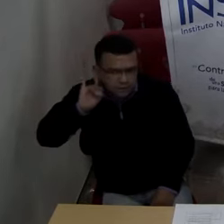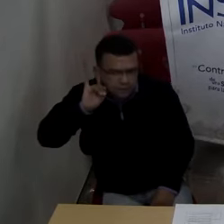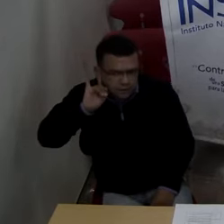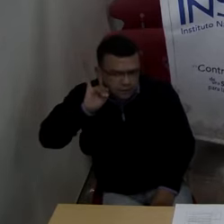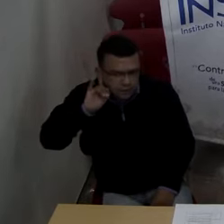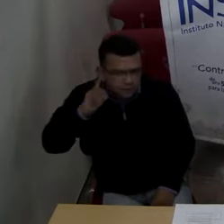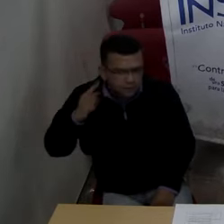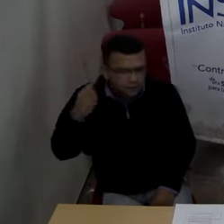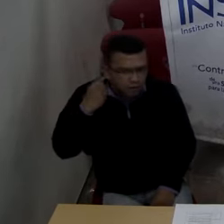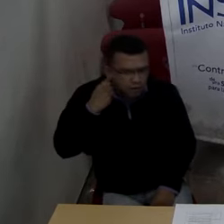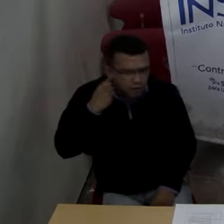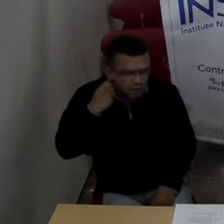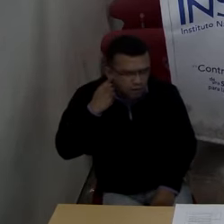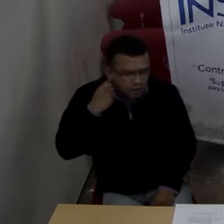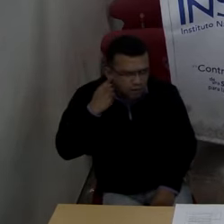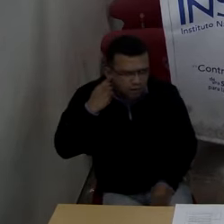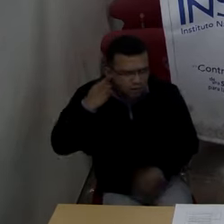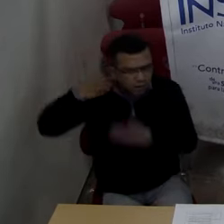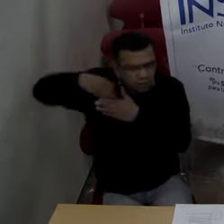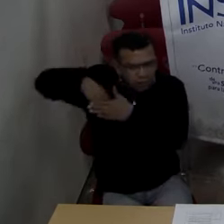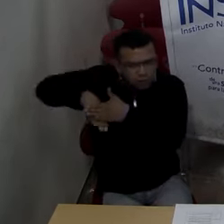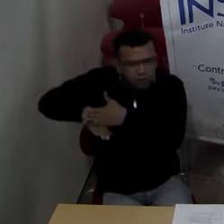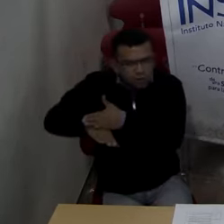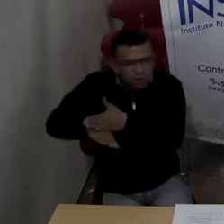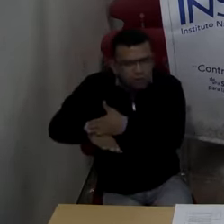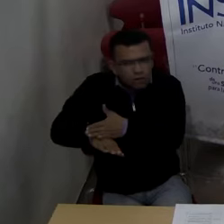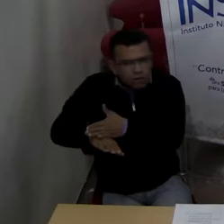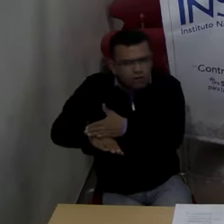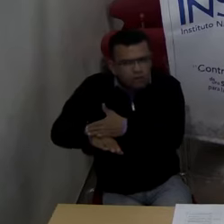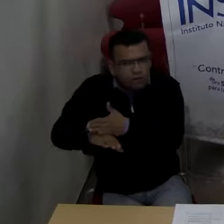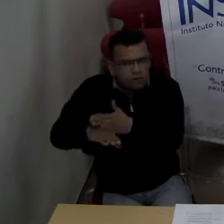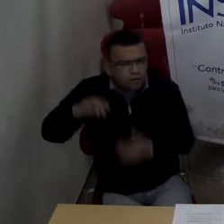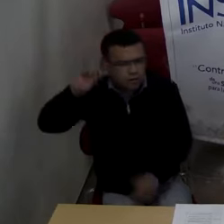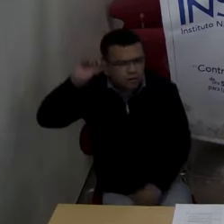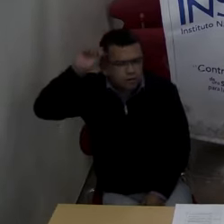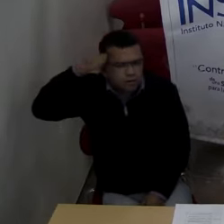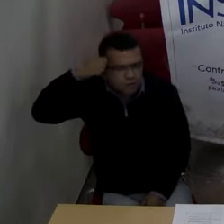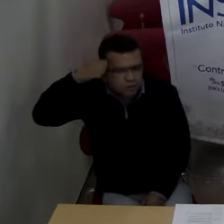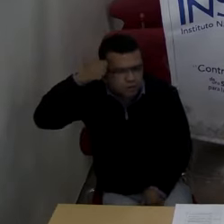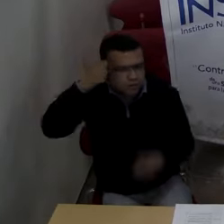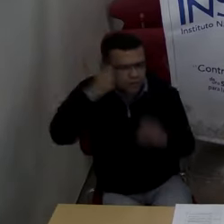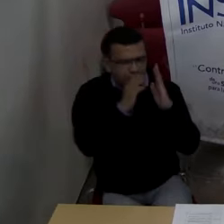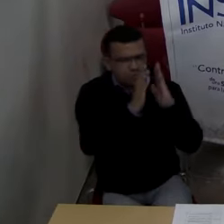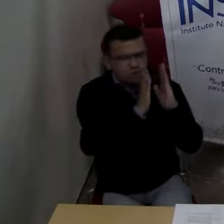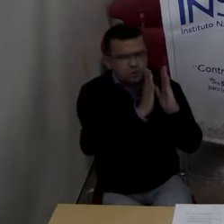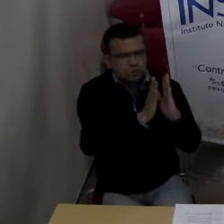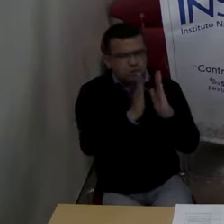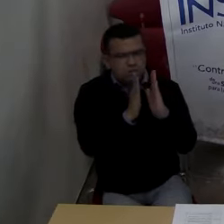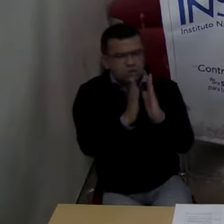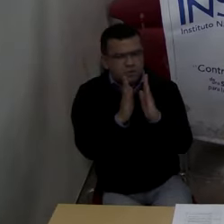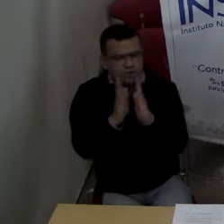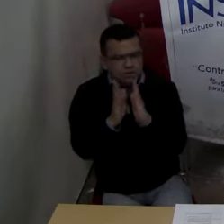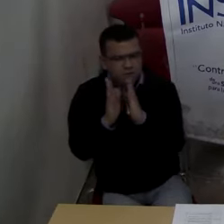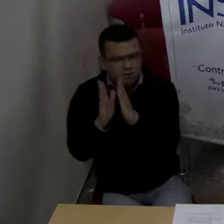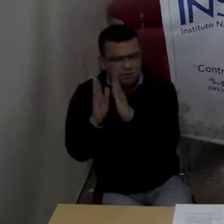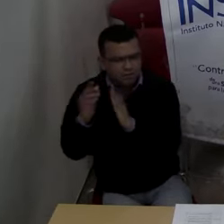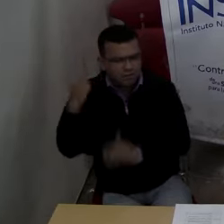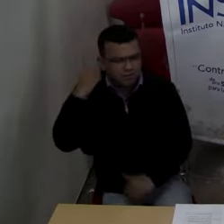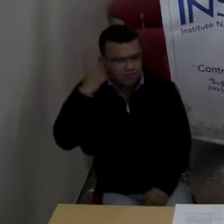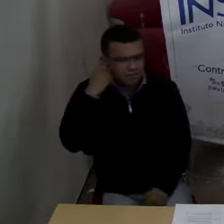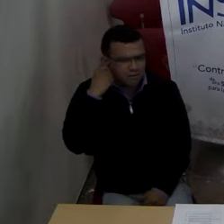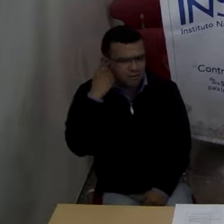un sonido en un orden o secuencia apropiada. Esta habilidad es muy importante, por